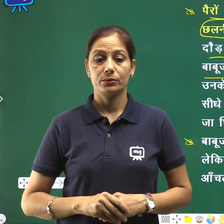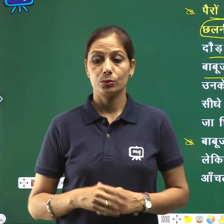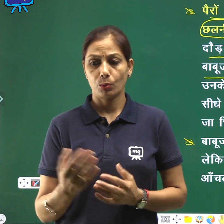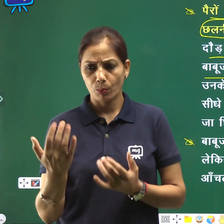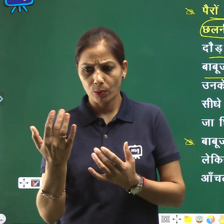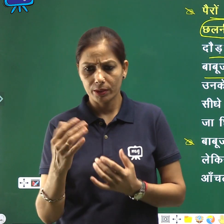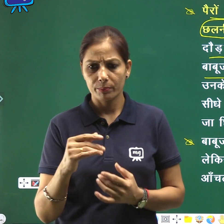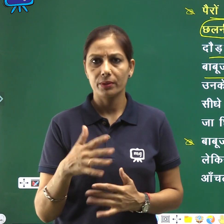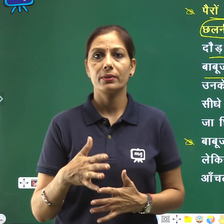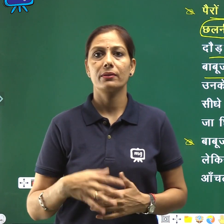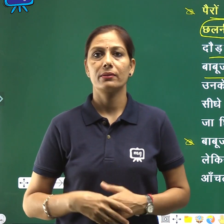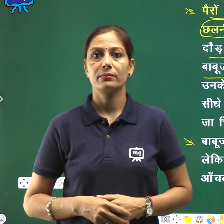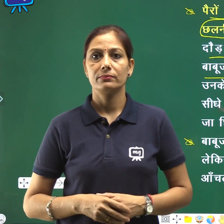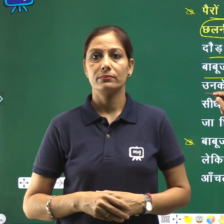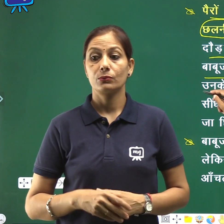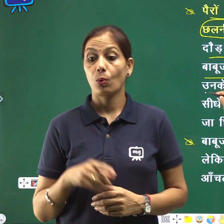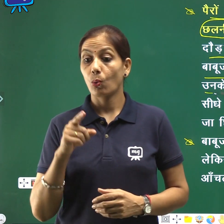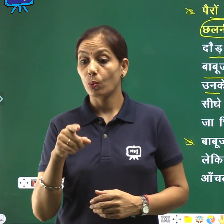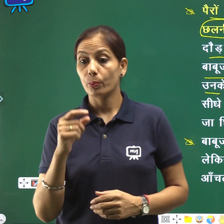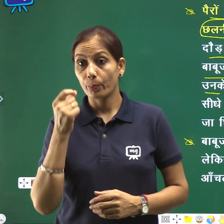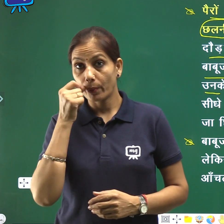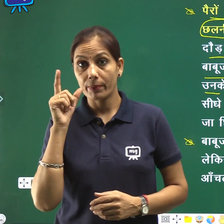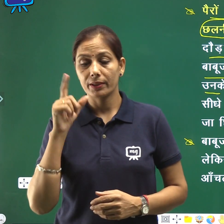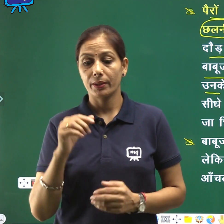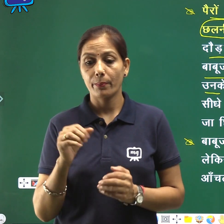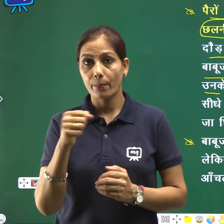बुलाने पर भी उनके पास